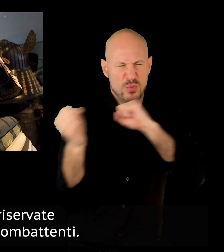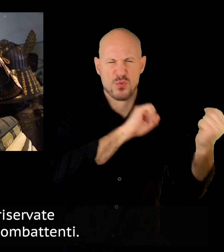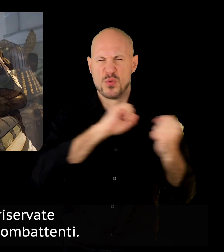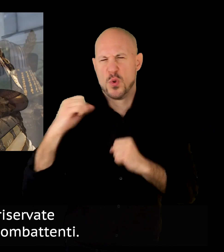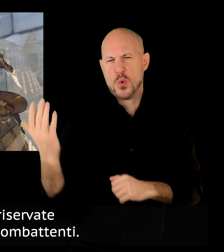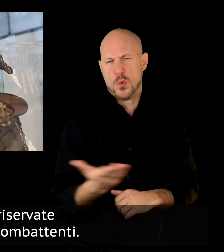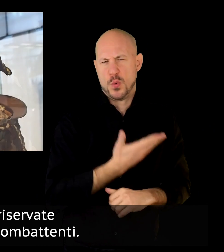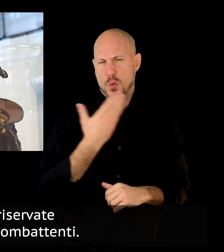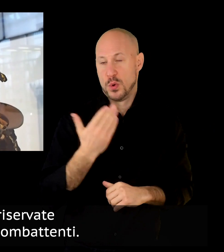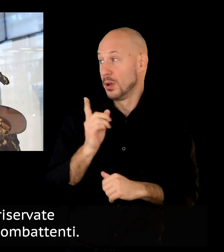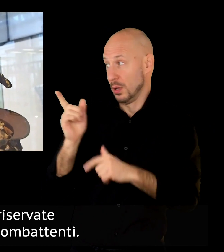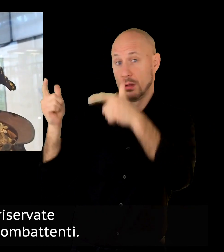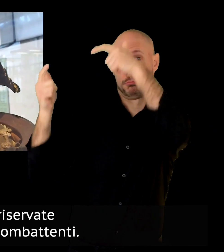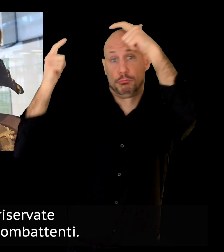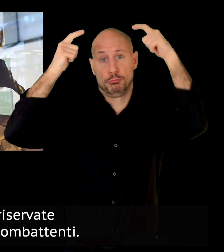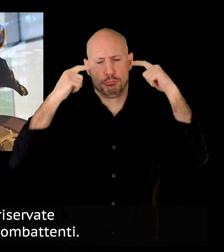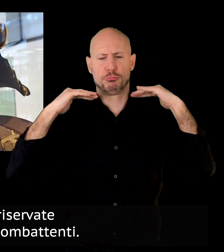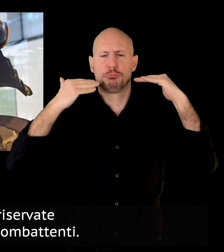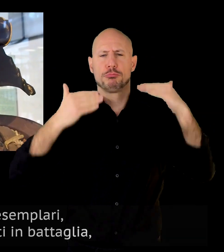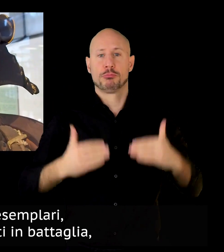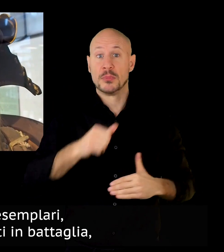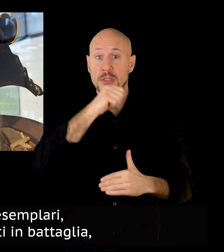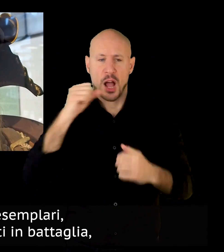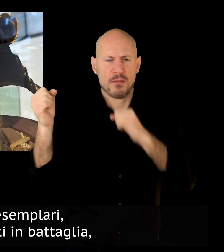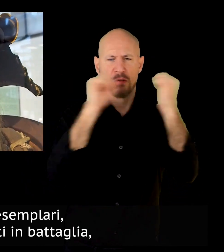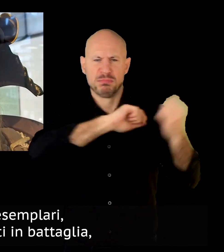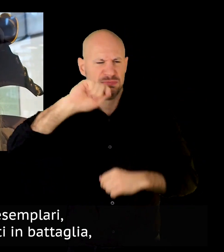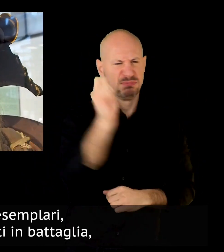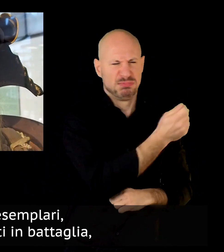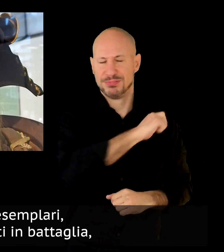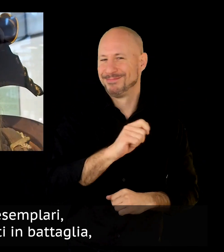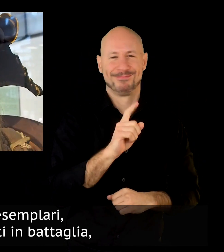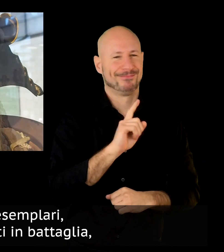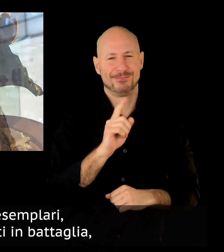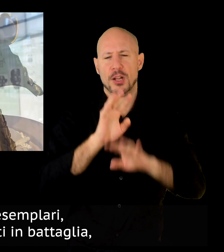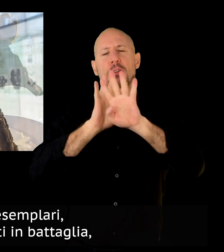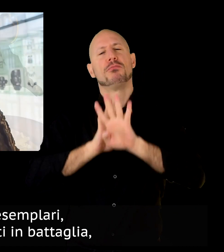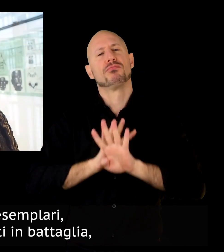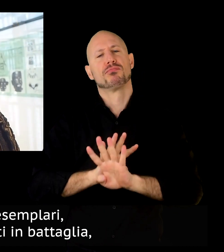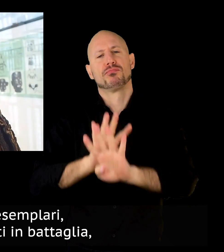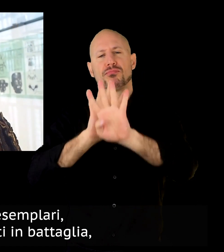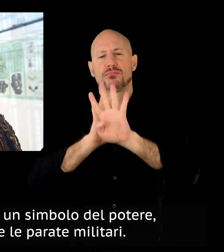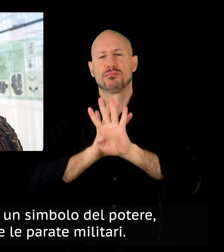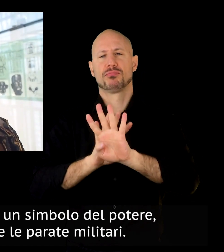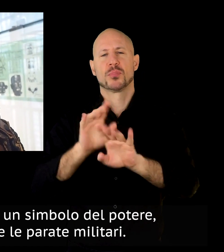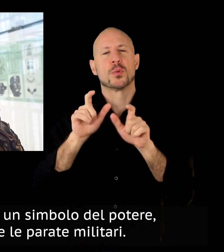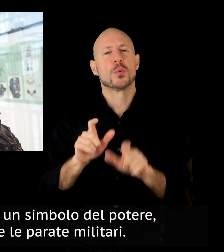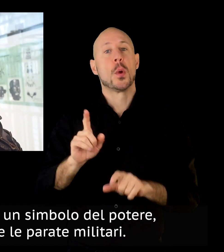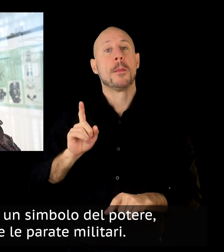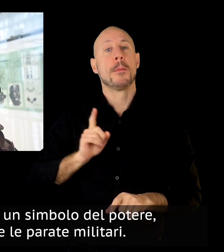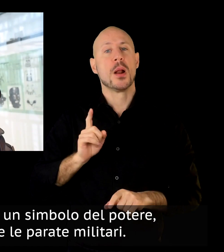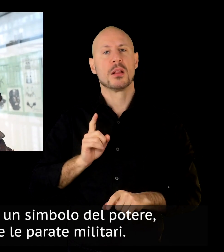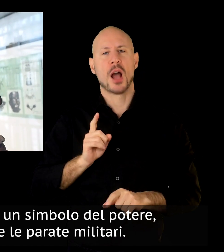erano riservati ai grandi combattenti questi esemplari mai utilizzati in battaglia erano principalmente